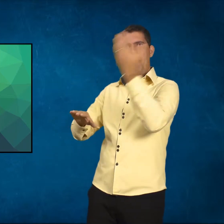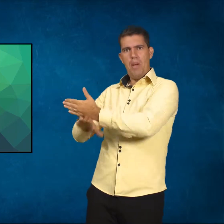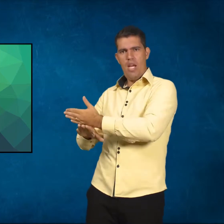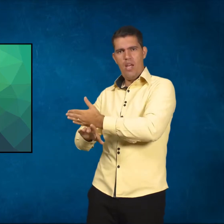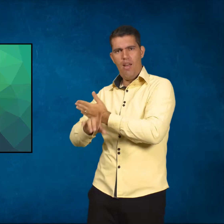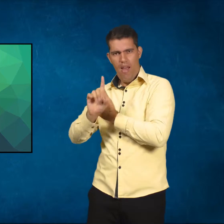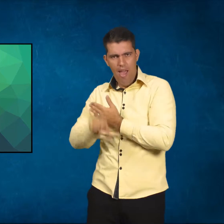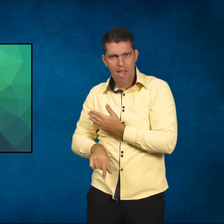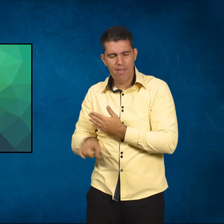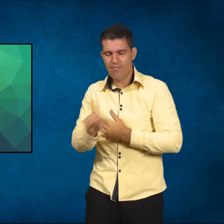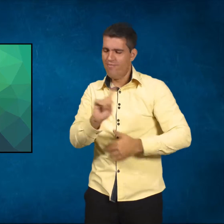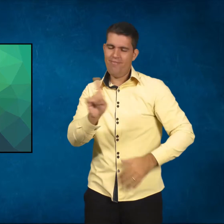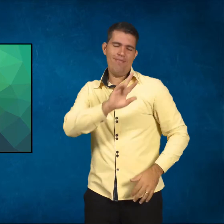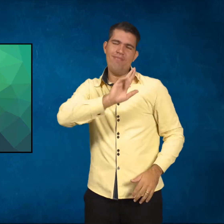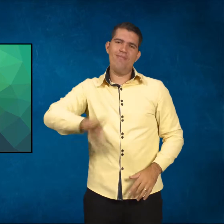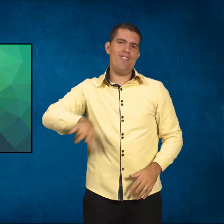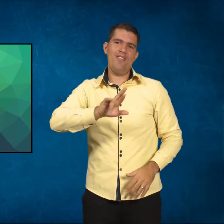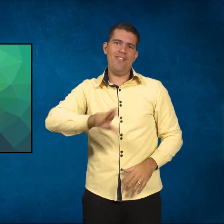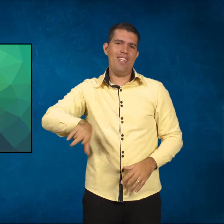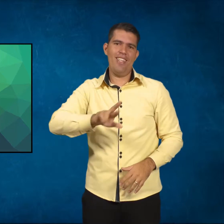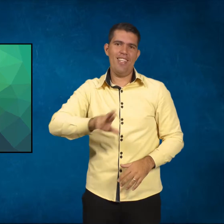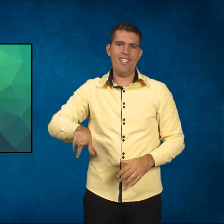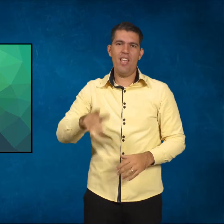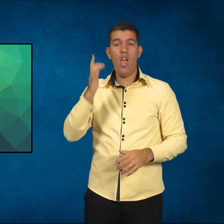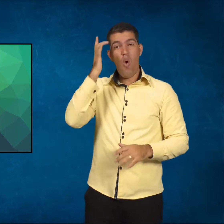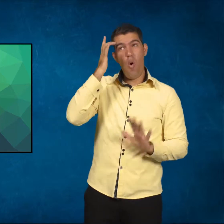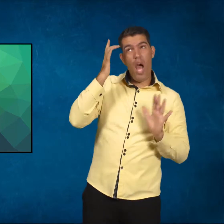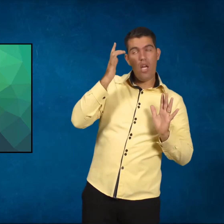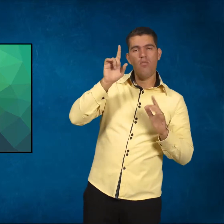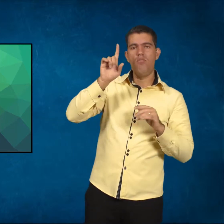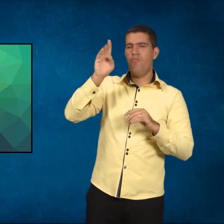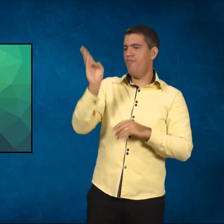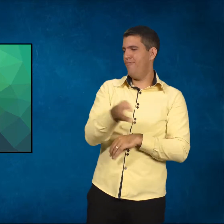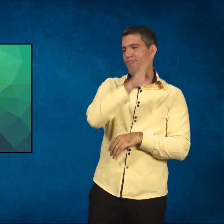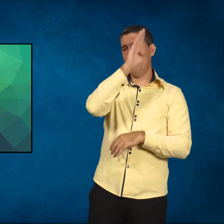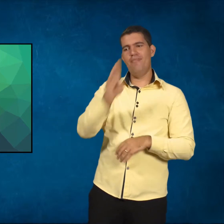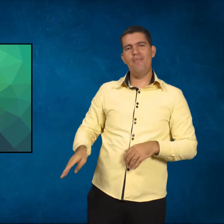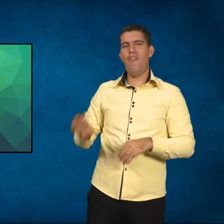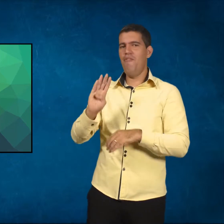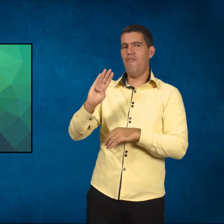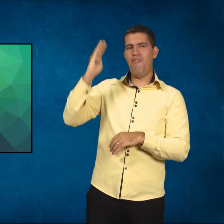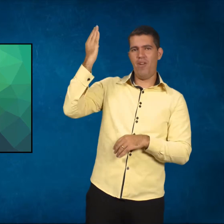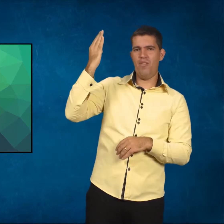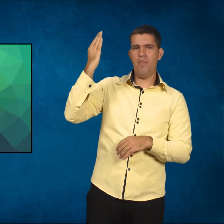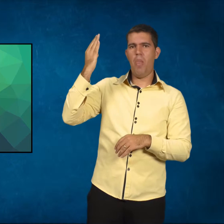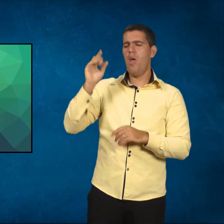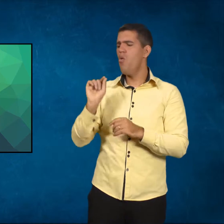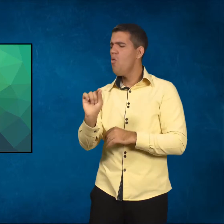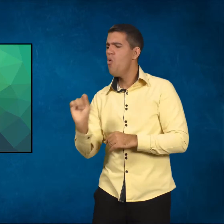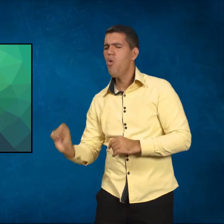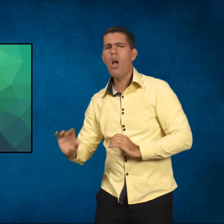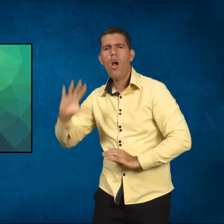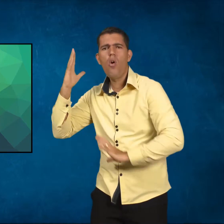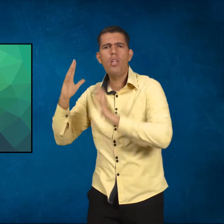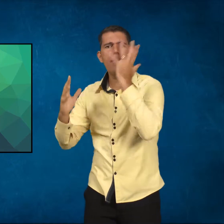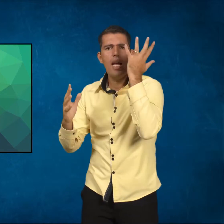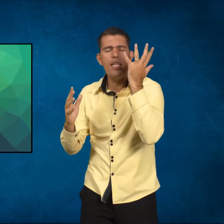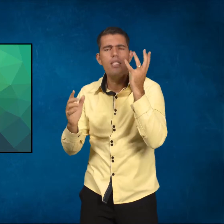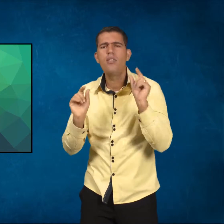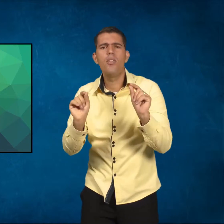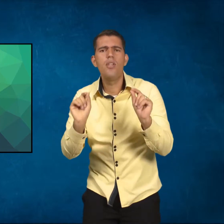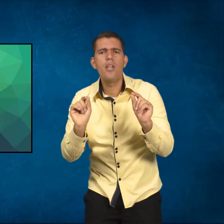Então, depois ele percebe que esse achismo é falso. Então, o que acontece não é o aumento da memória. O que